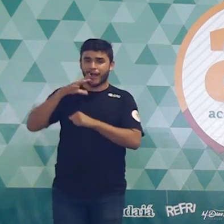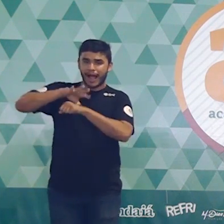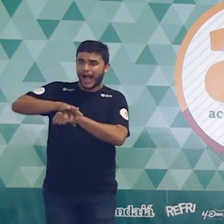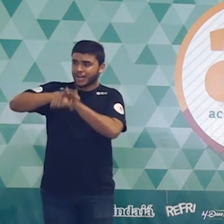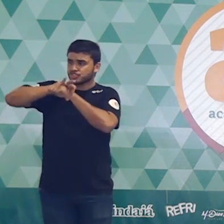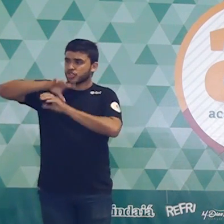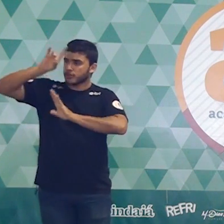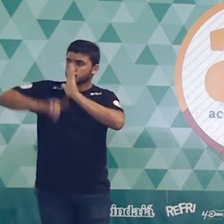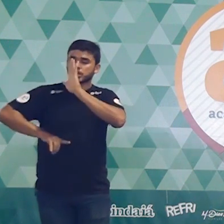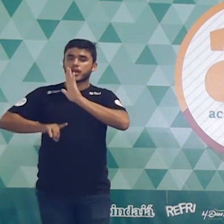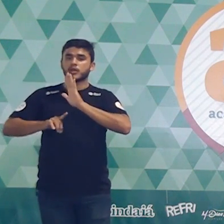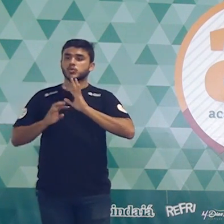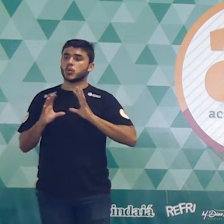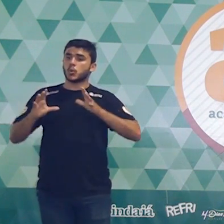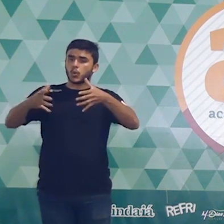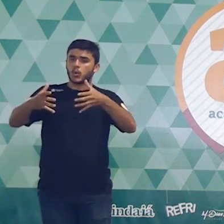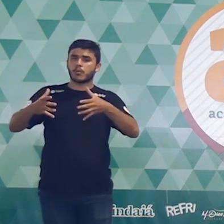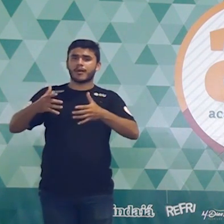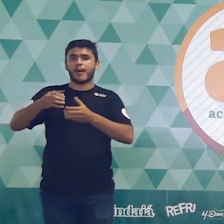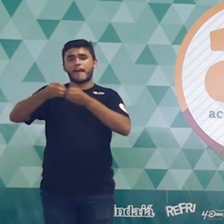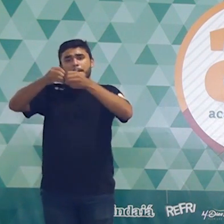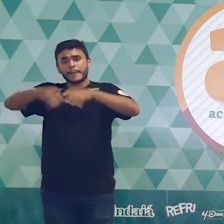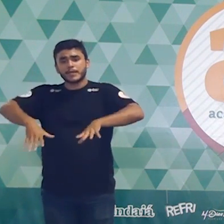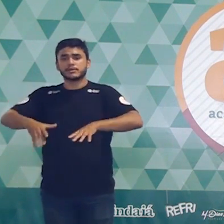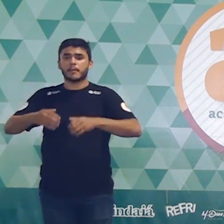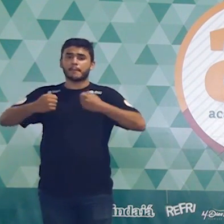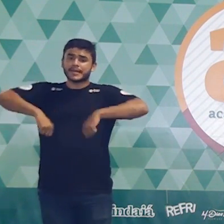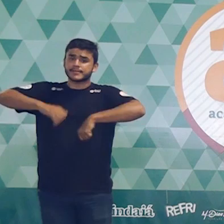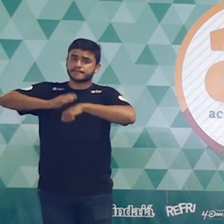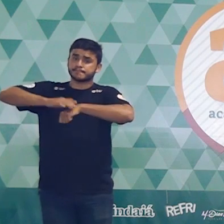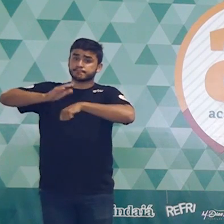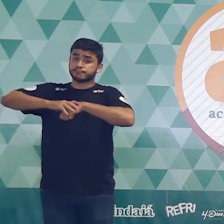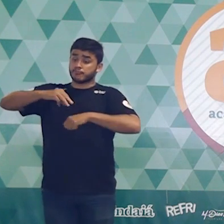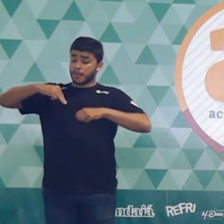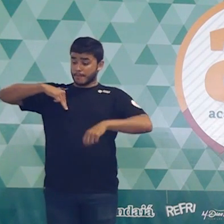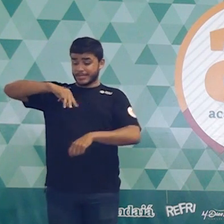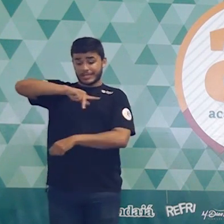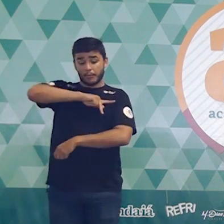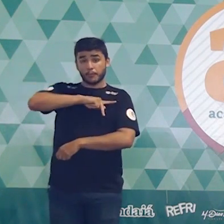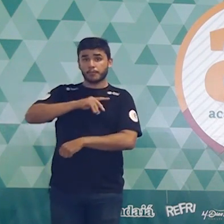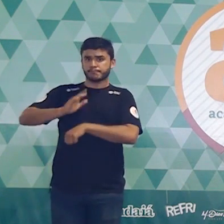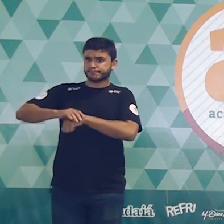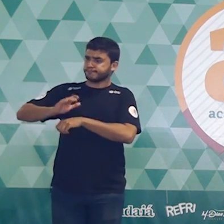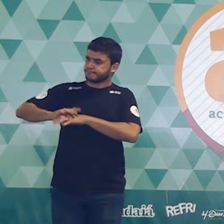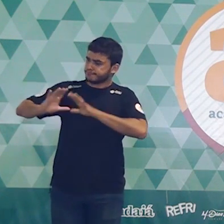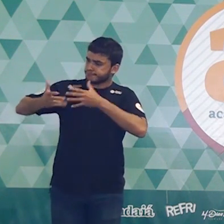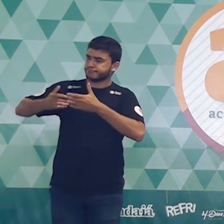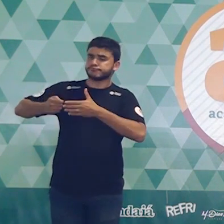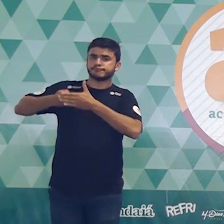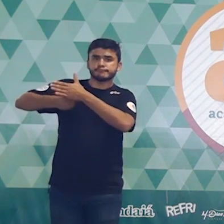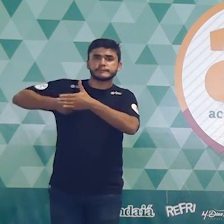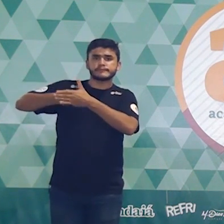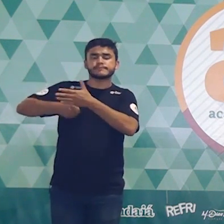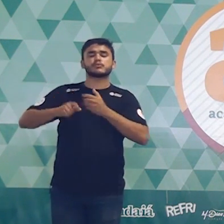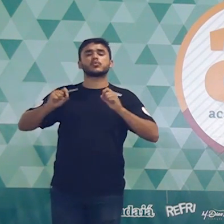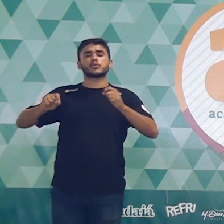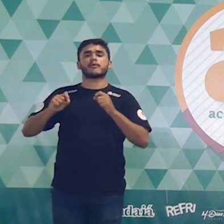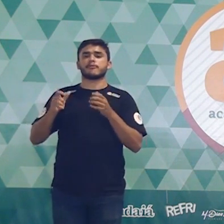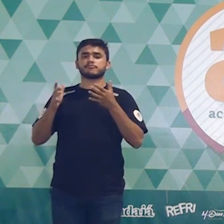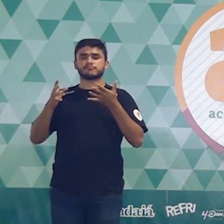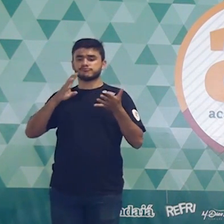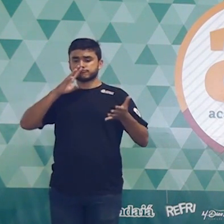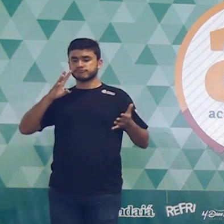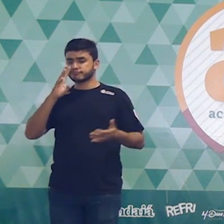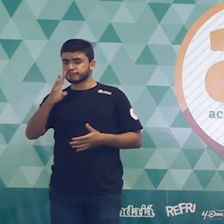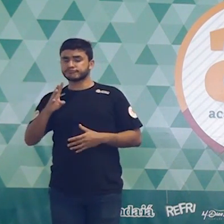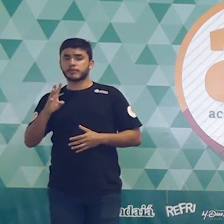direitos coletivos está sendo prejudicada, então a gente quer um maior empenho do Ministério Público, encaminhando denúncias à justiça, para